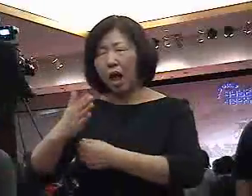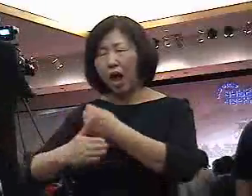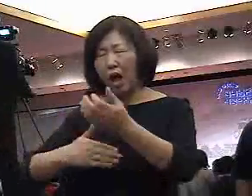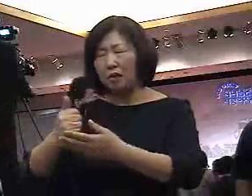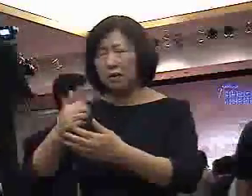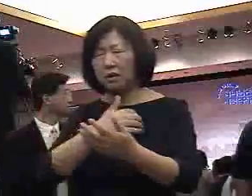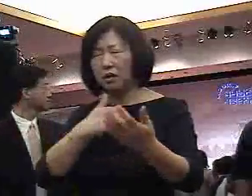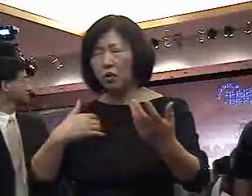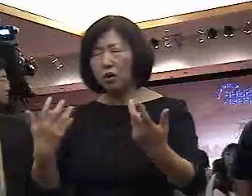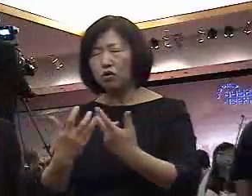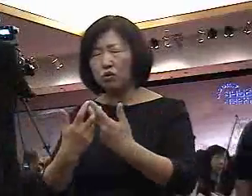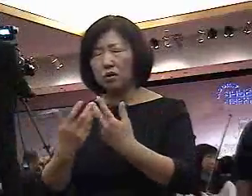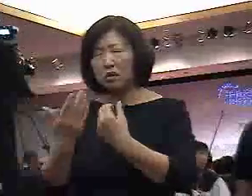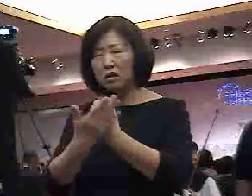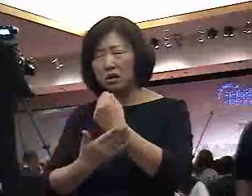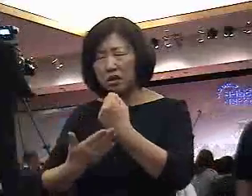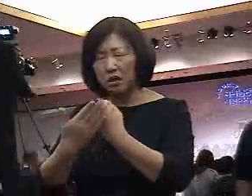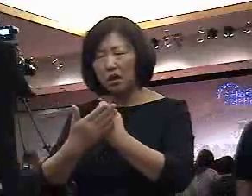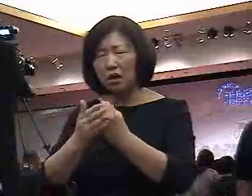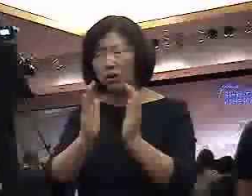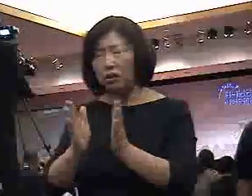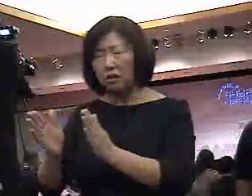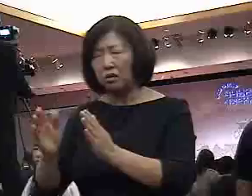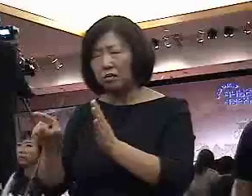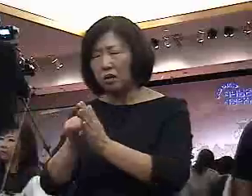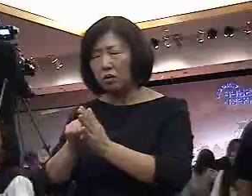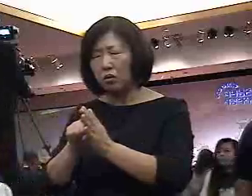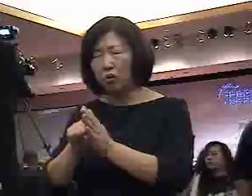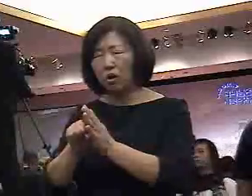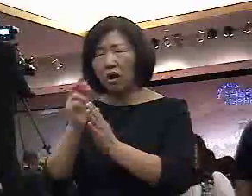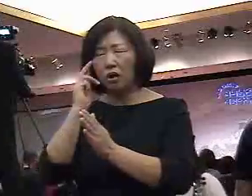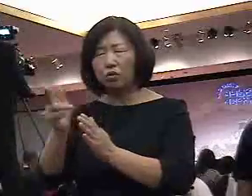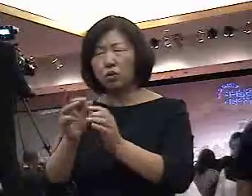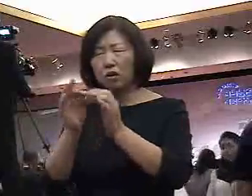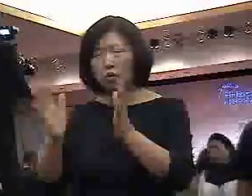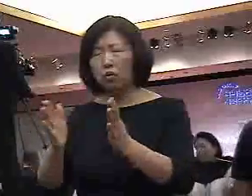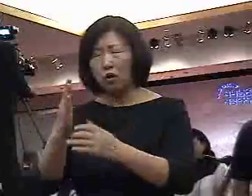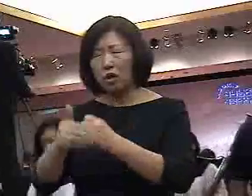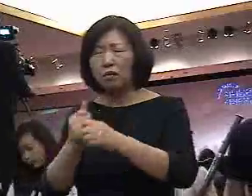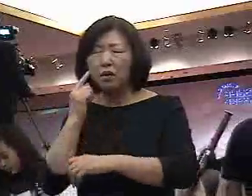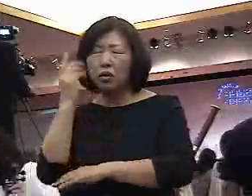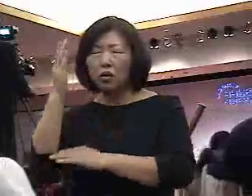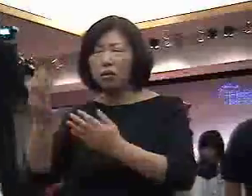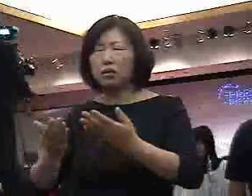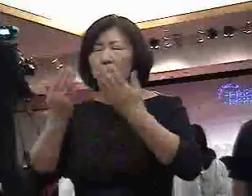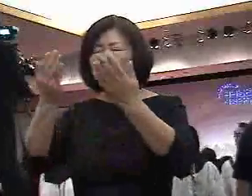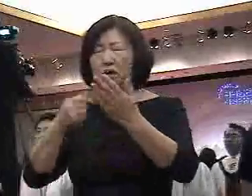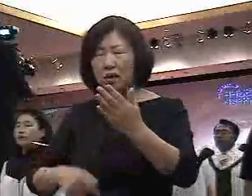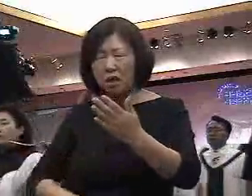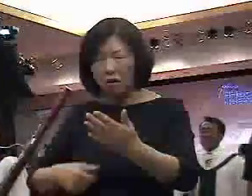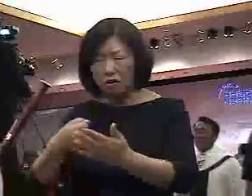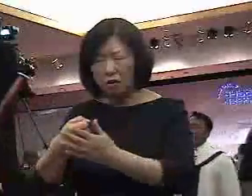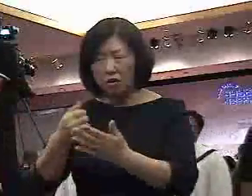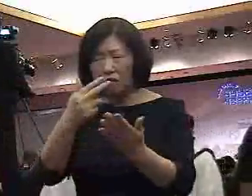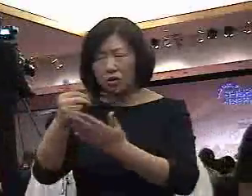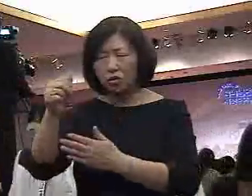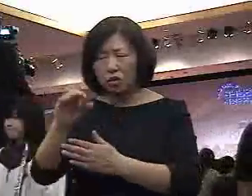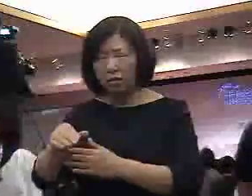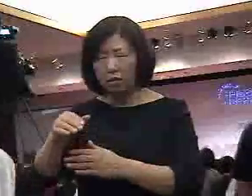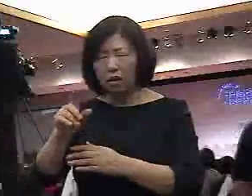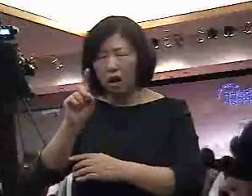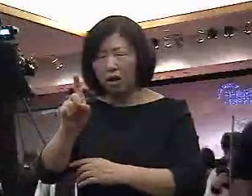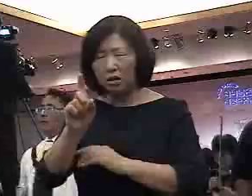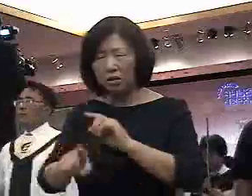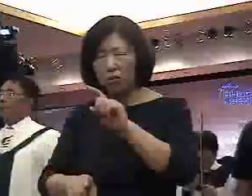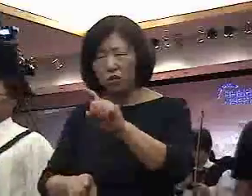하나님의 채워주시는 은혜의 과정임을 믿고 이번 한 주도 하나님께 영광 올려드리기를 다짐하며 주님 앞으로 한